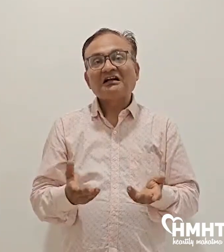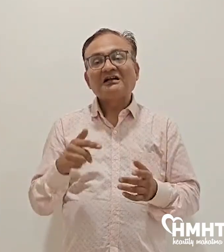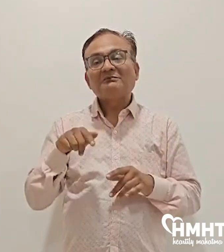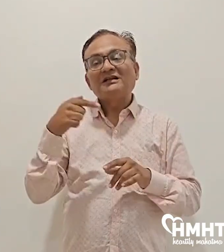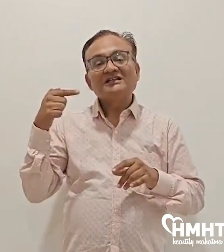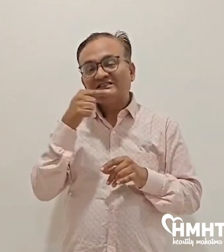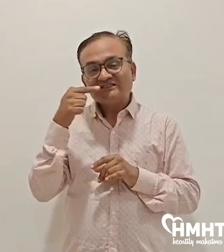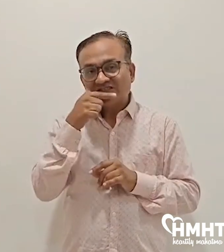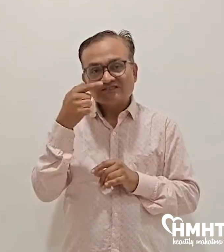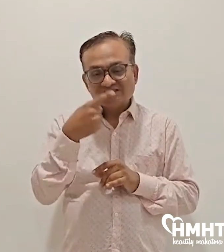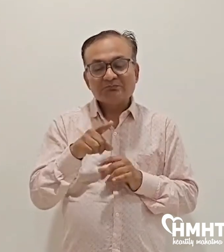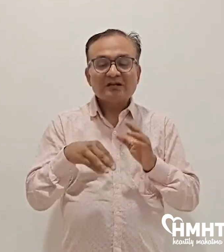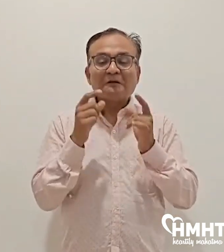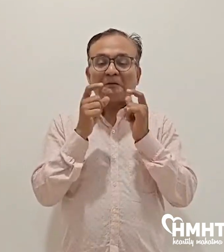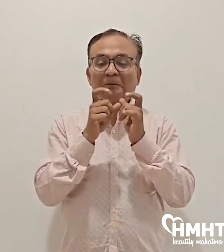જલ્દી.